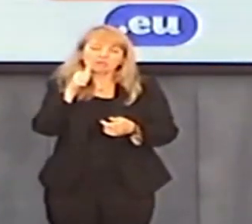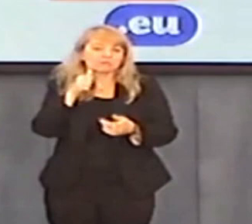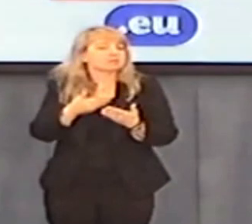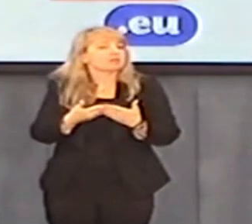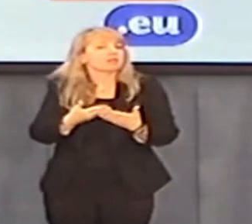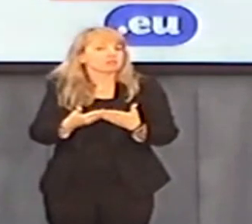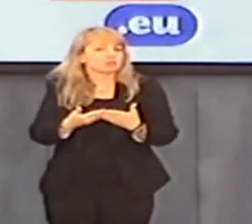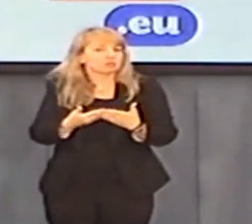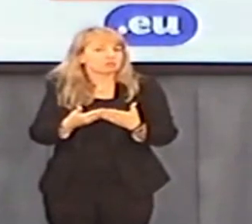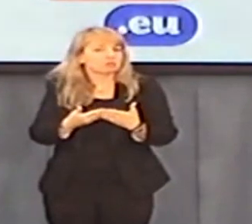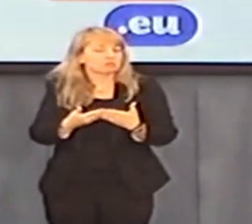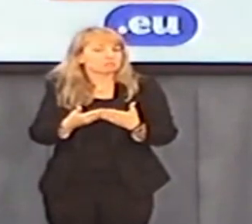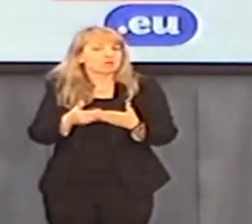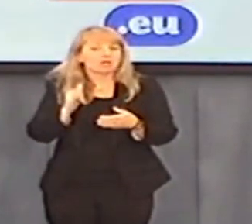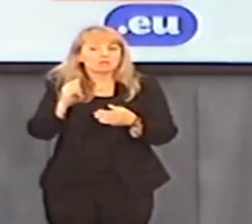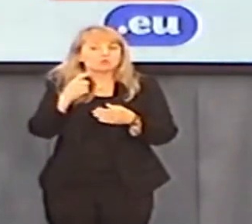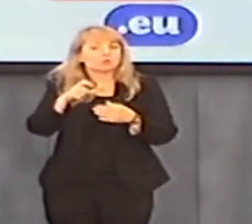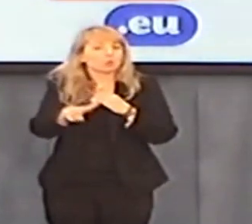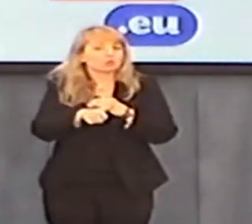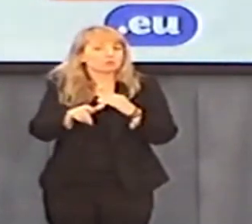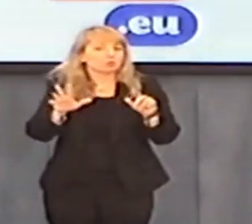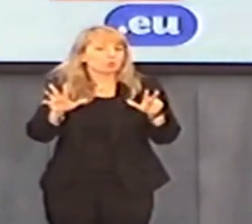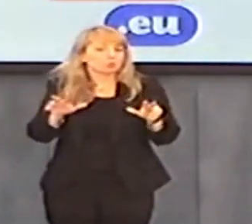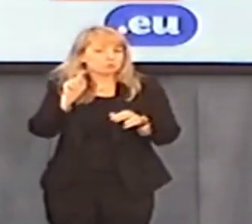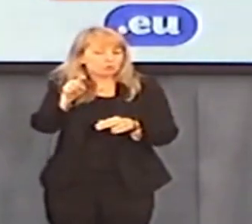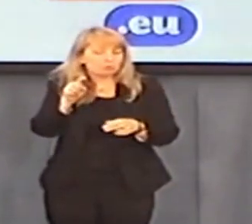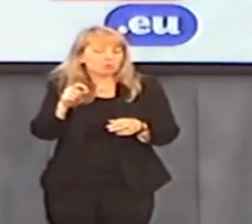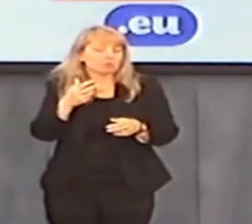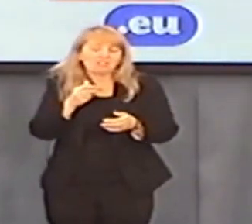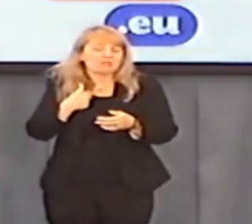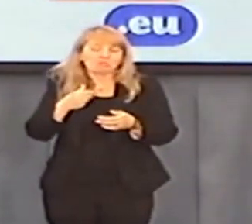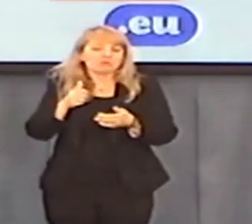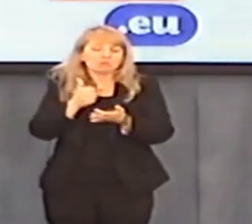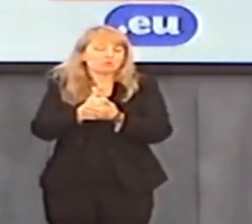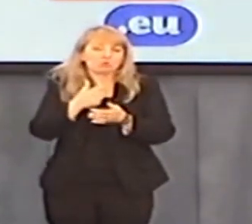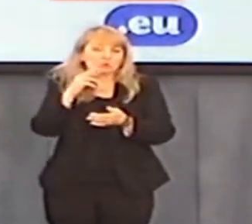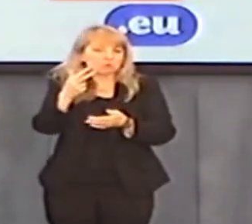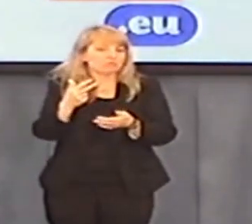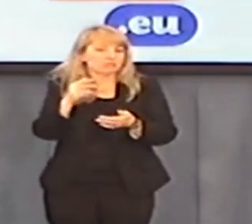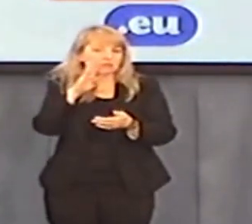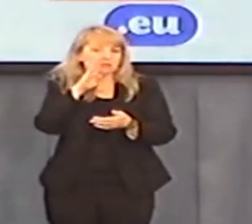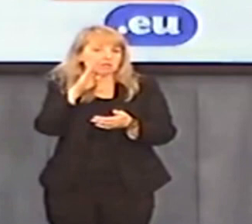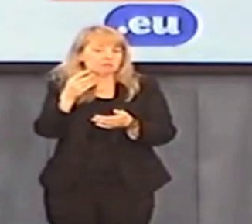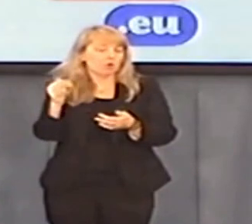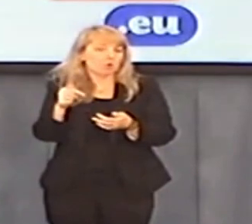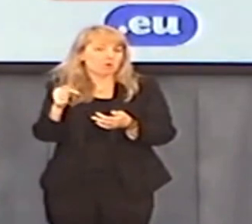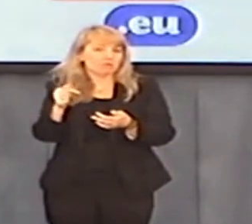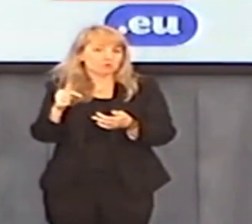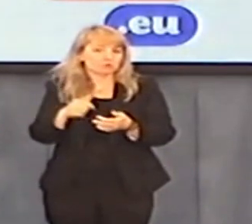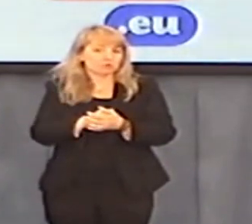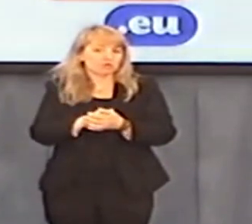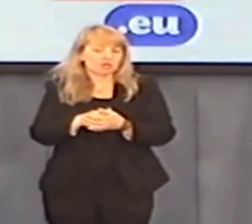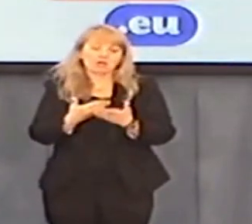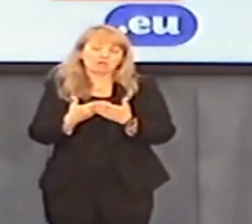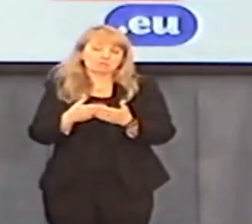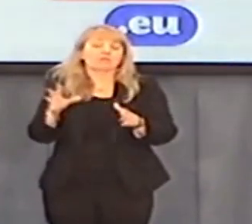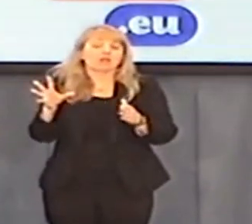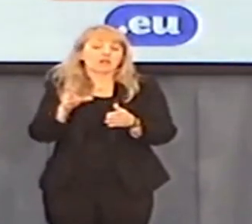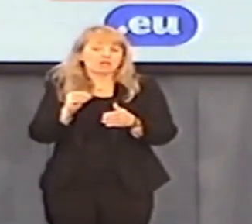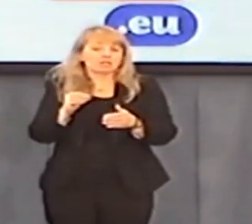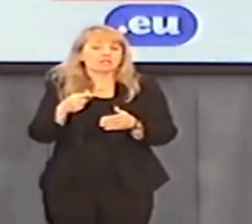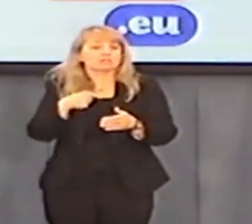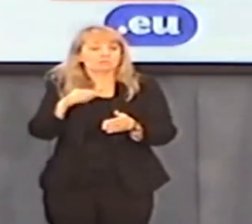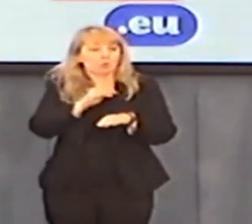178 artykułem Kodeksu Postępowania Karnego i nie może jej ujawnić. No to jest coś skandalicznego, ale z Romanem Kotlińskim